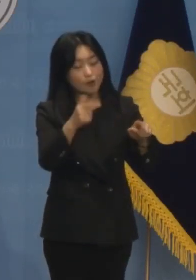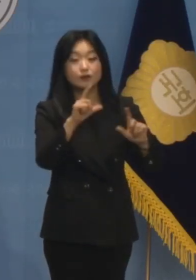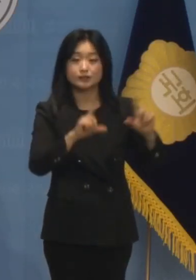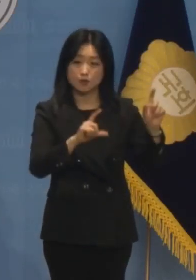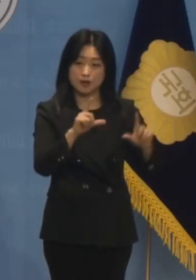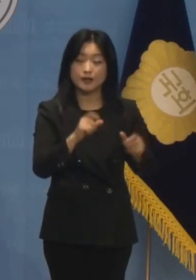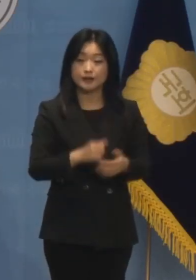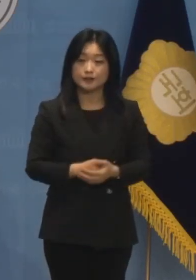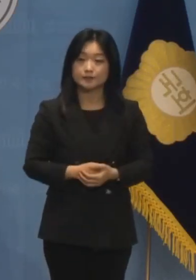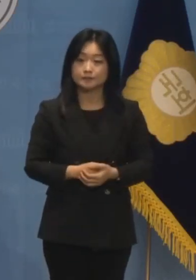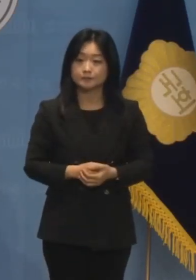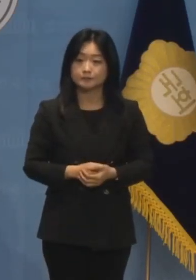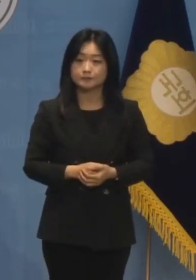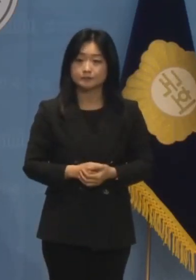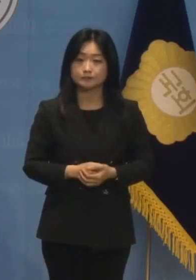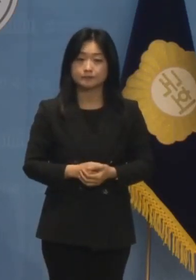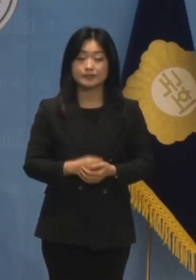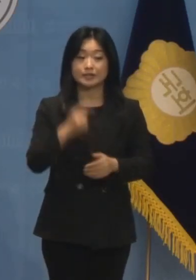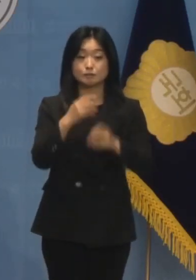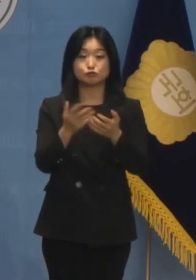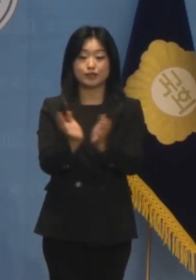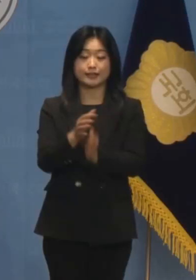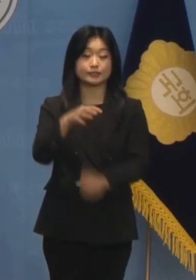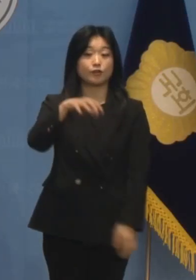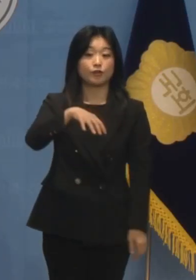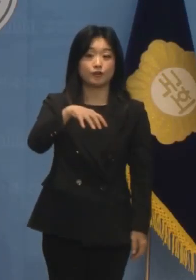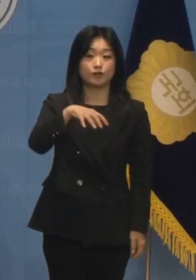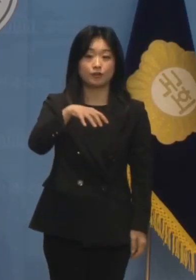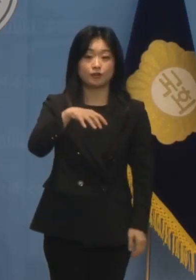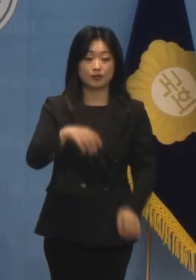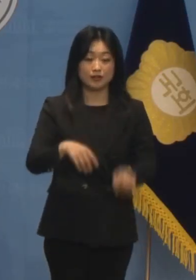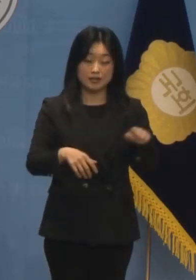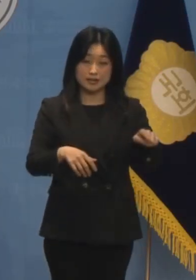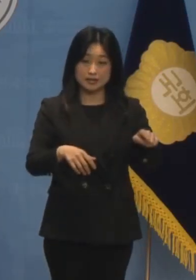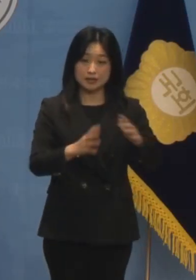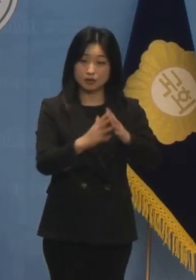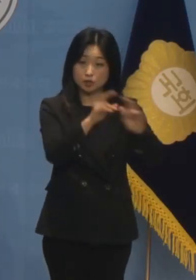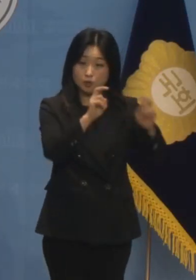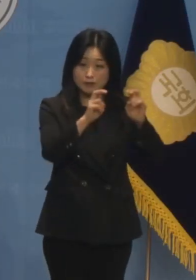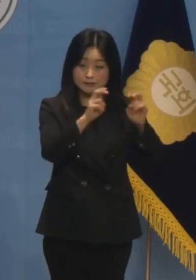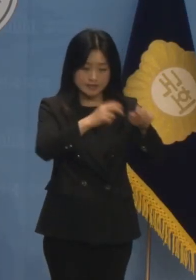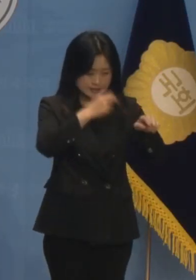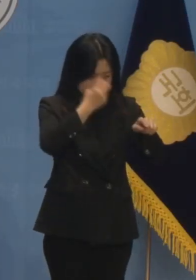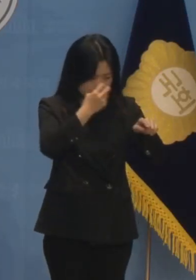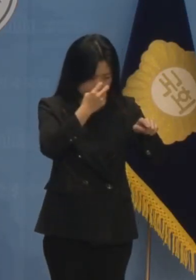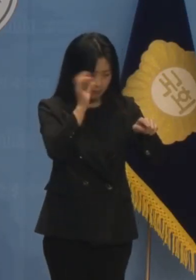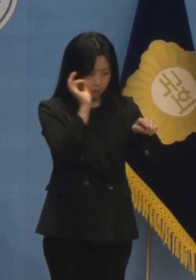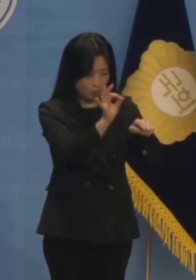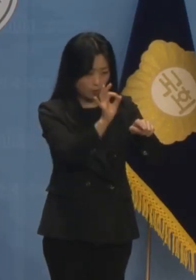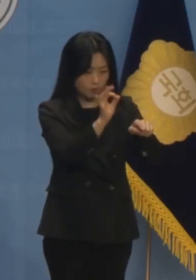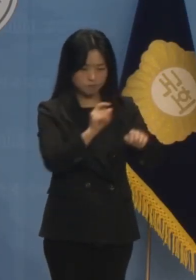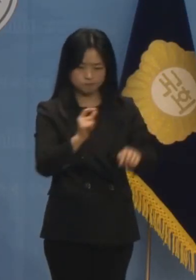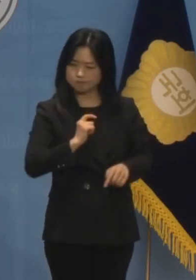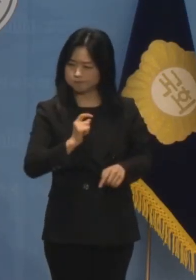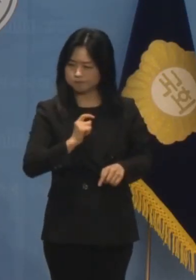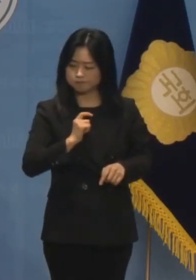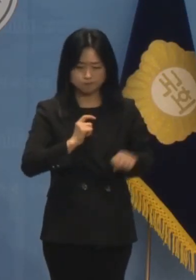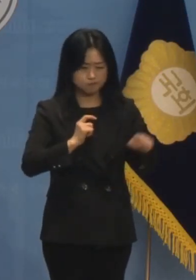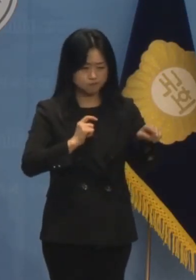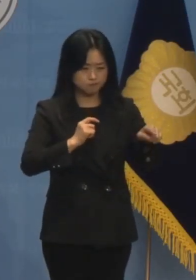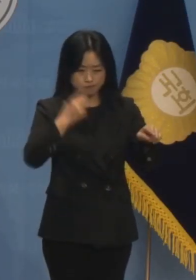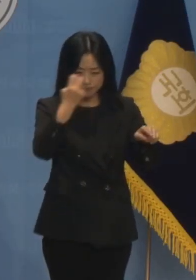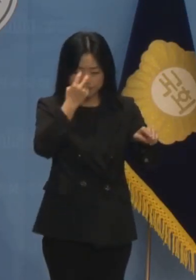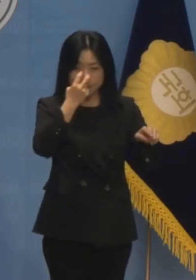듭니다. 우리 민주당은 삼부토건에 대한 조속한 이상거래 심리 완료와